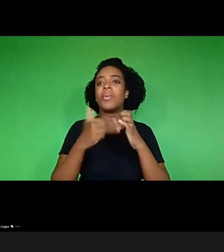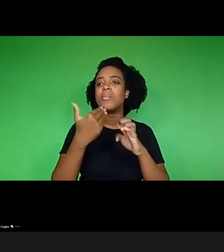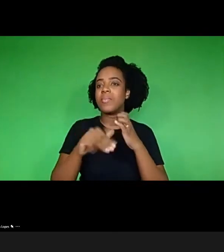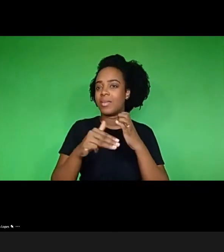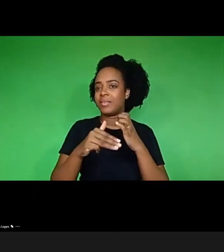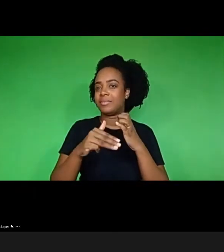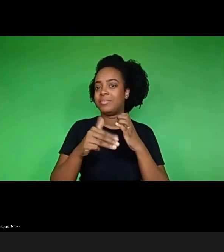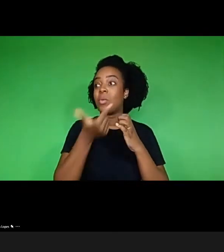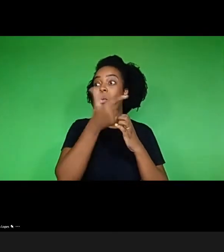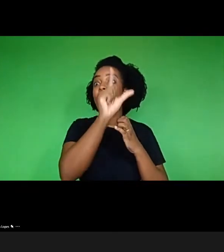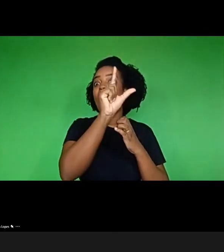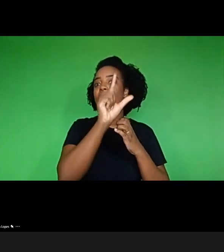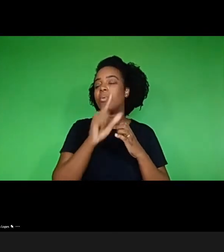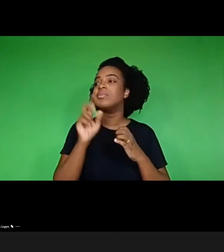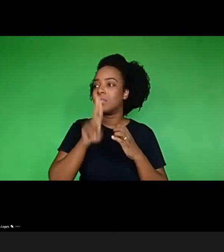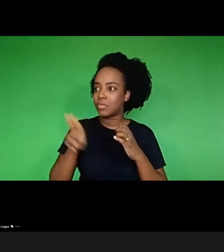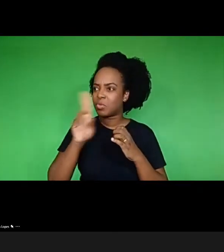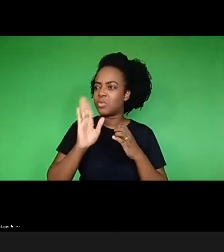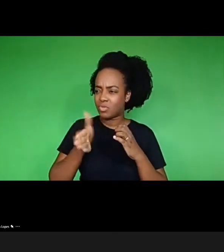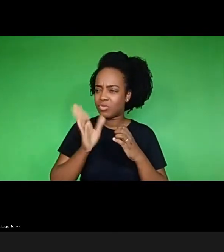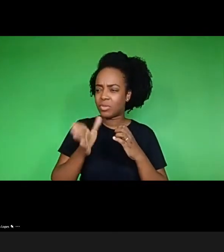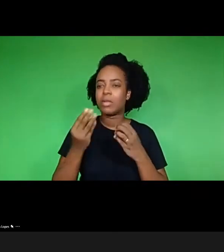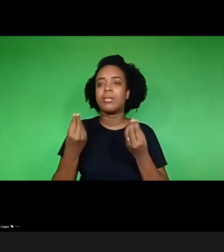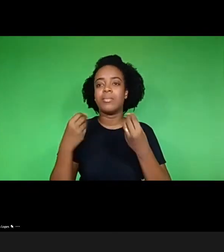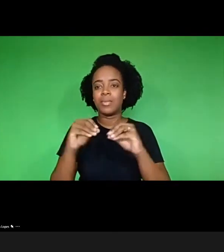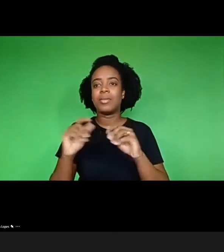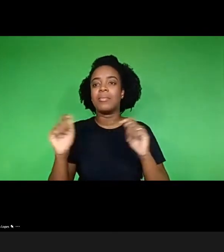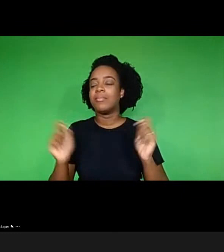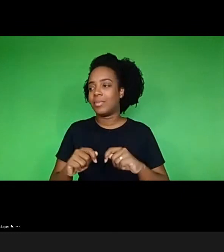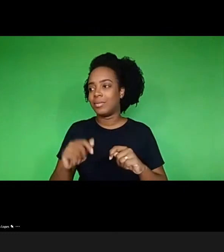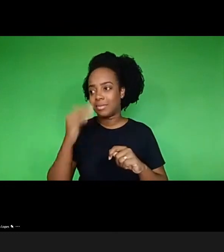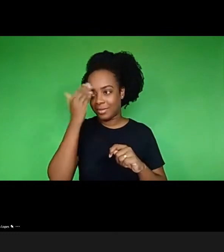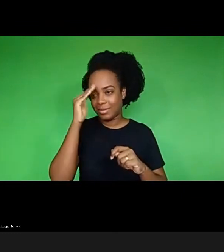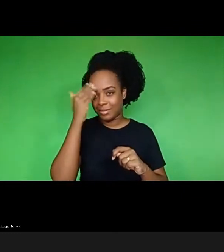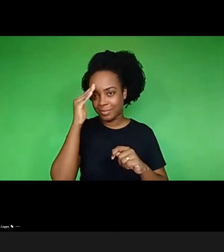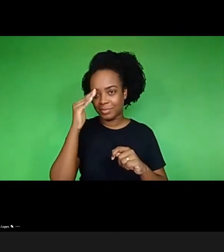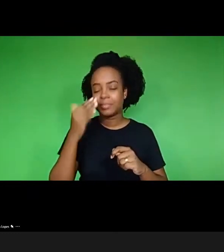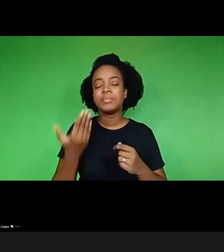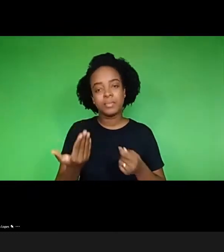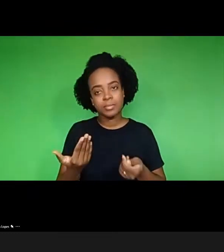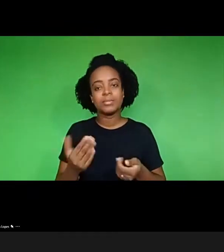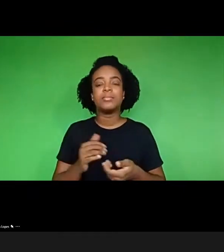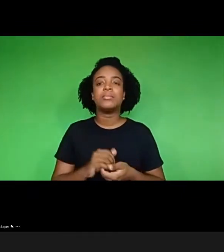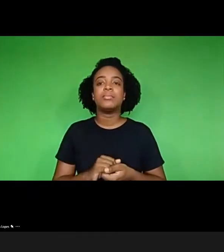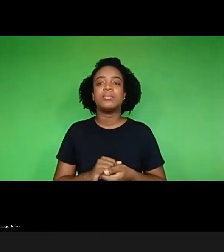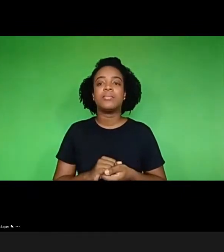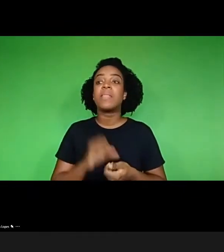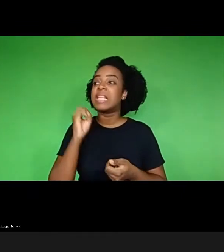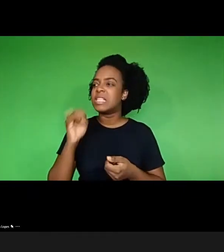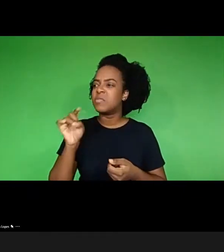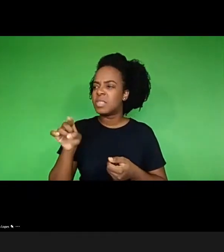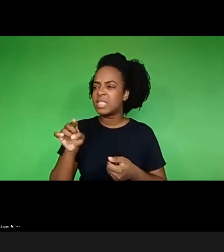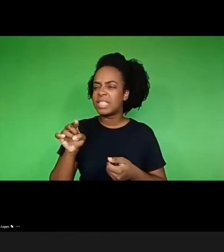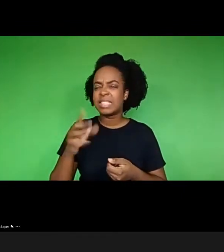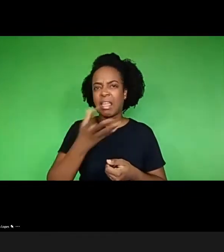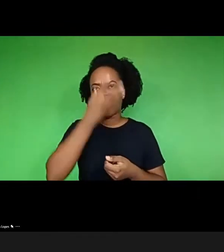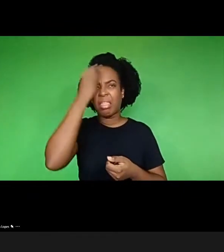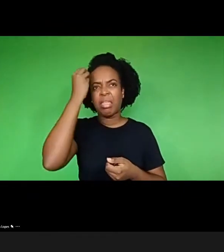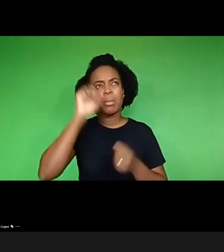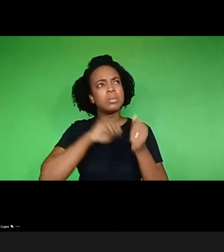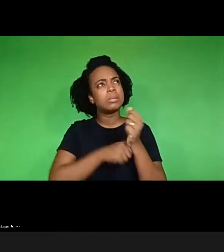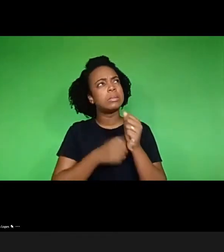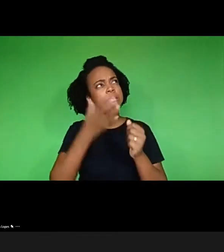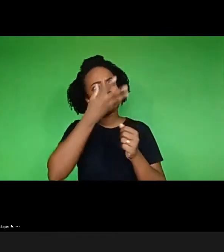serve o e-mail alternativo? Se você precisar recuperar no futuro a senha novamente, ele vai enviar para esse e-mail. Depois que você digitar todas